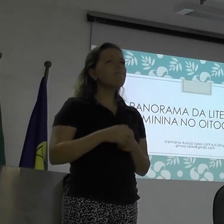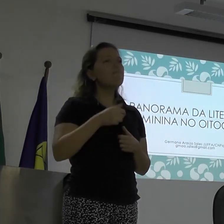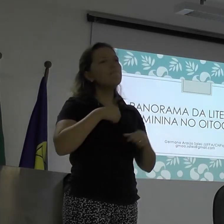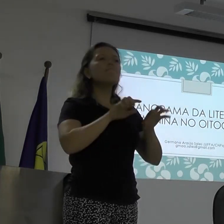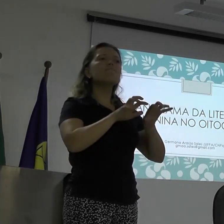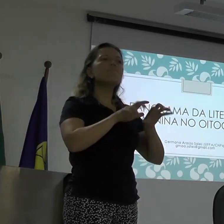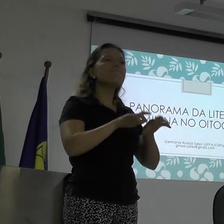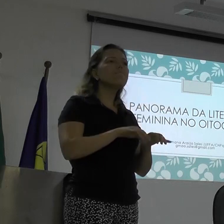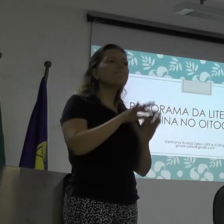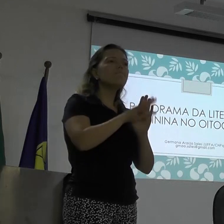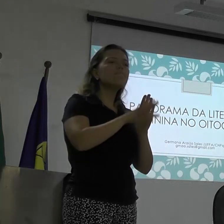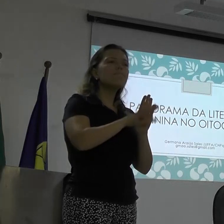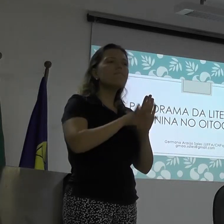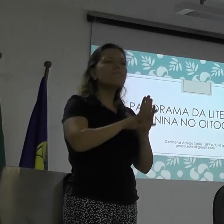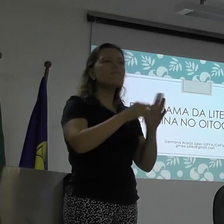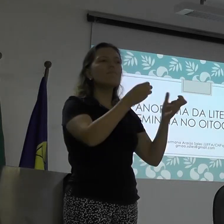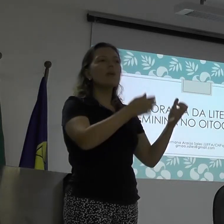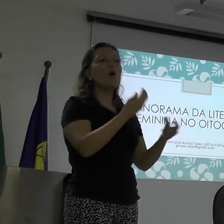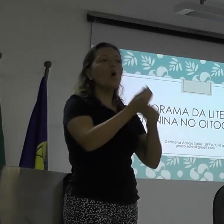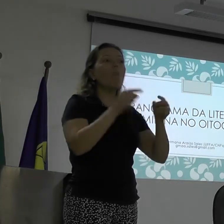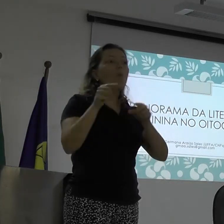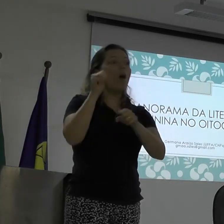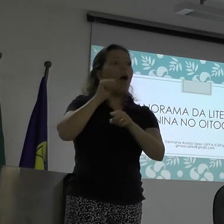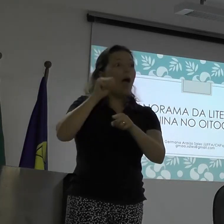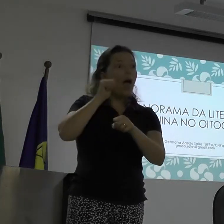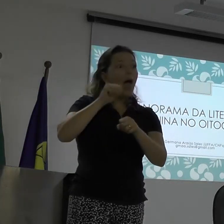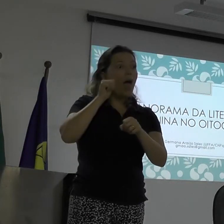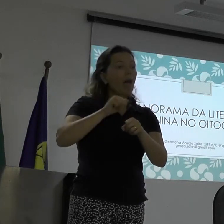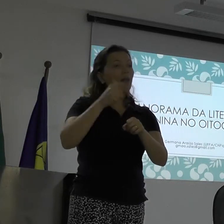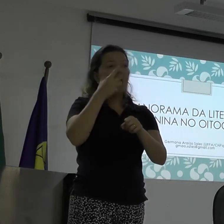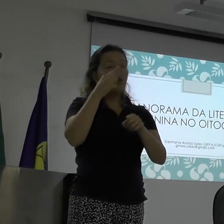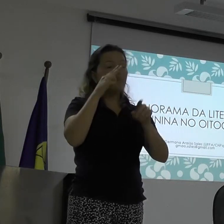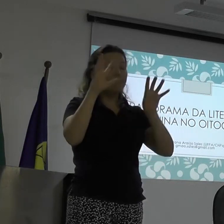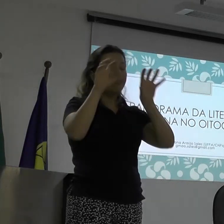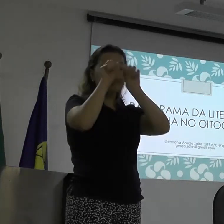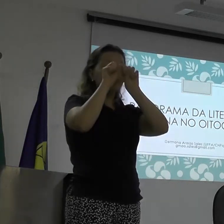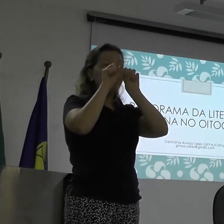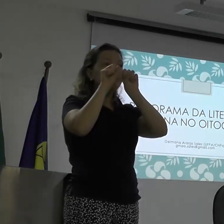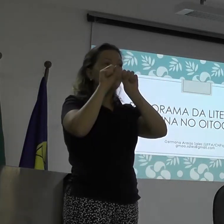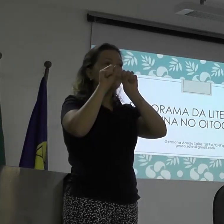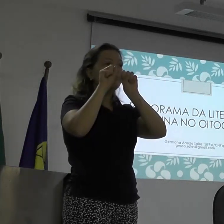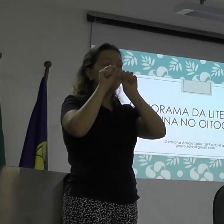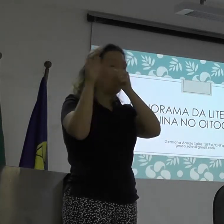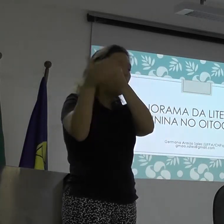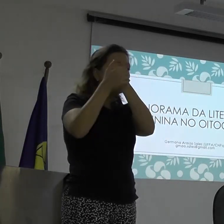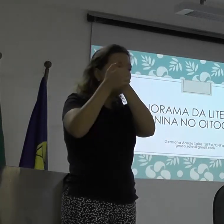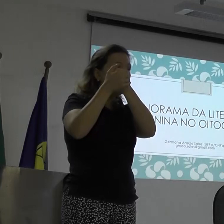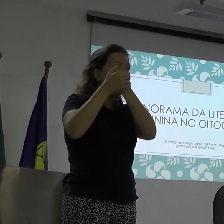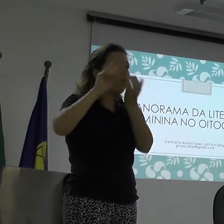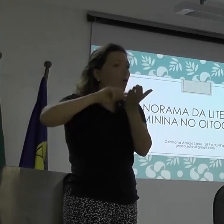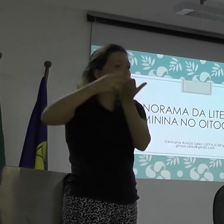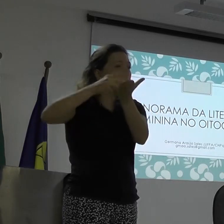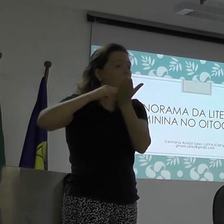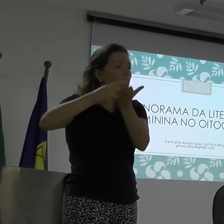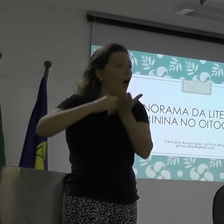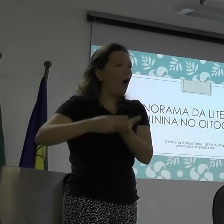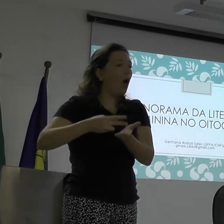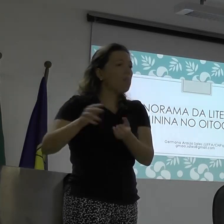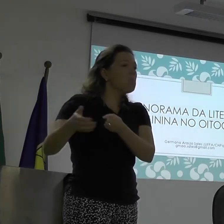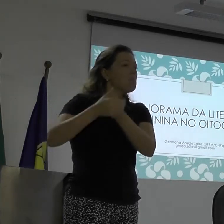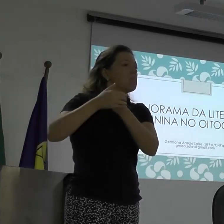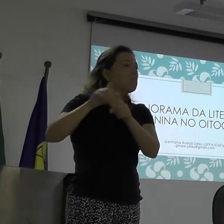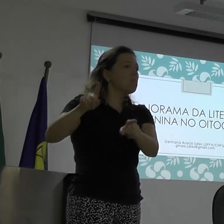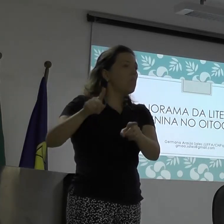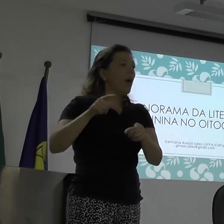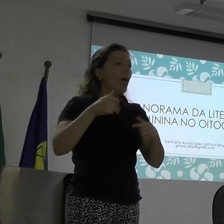E aí eu fui falar como a Bernardina ficou obscurecida, né, nesse contexto de tradução. Nunca fui tão